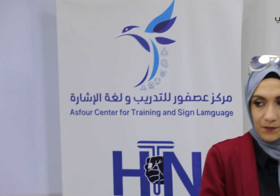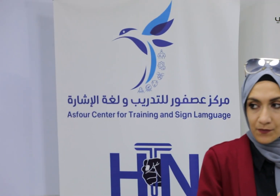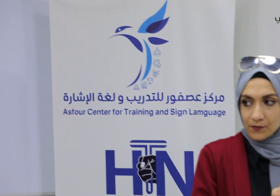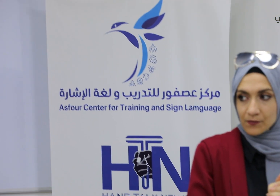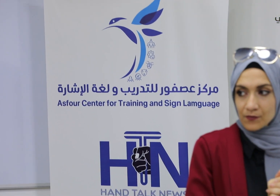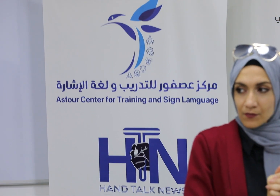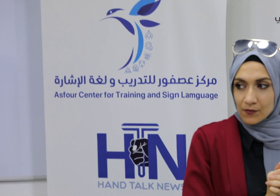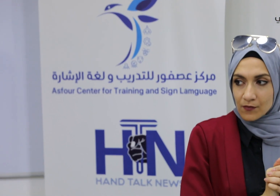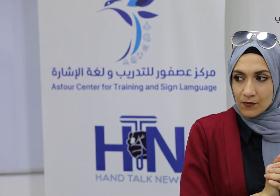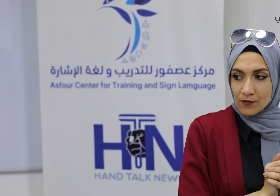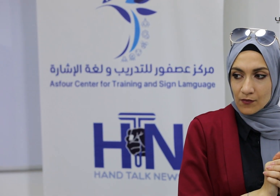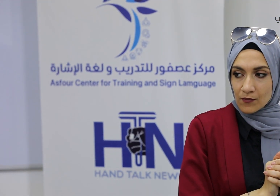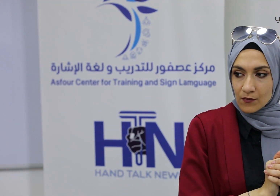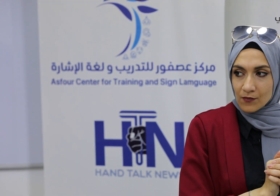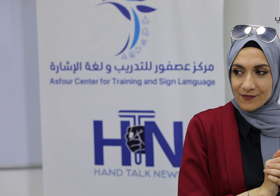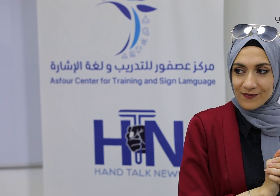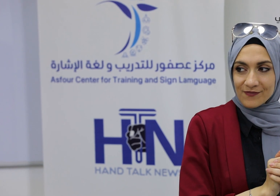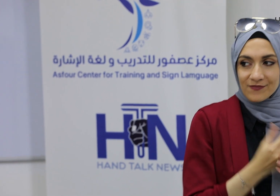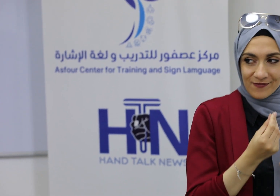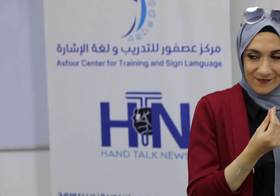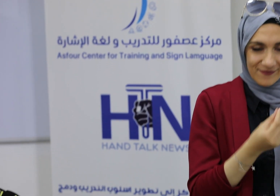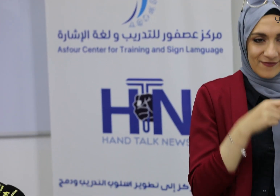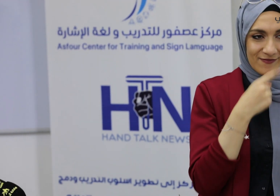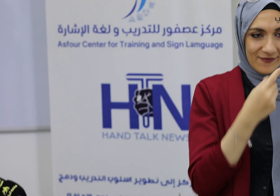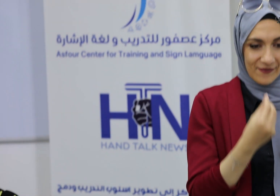عليه في سؤال ثاني. تفضل. اوكي